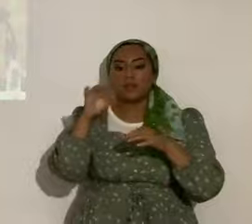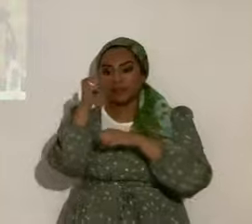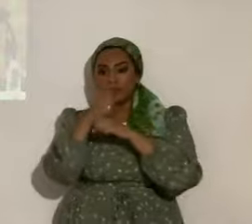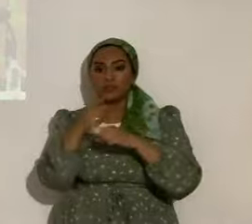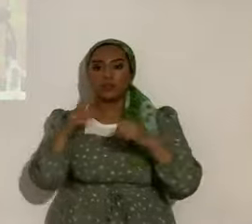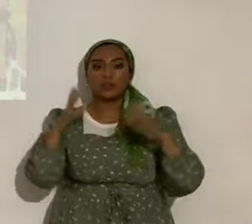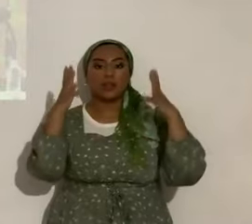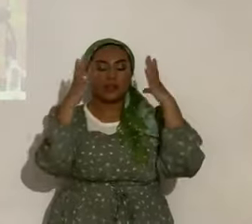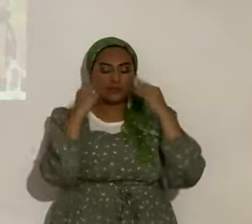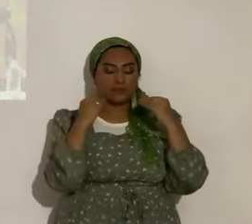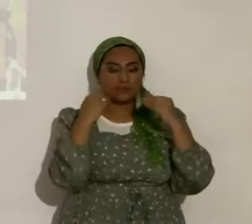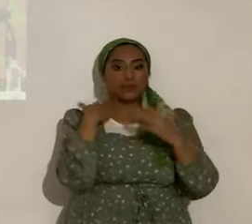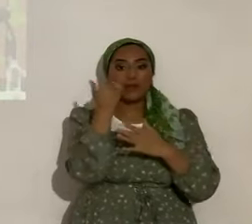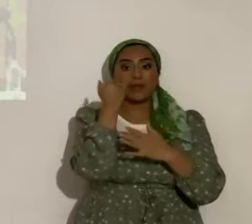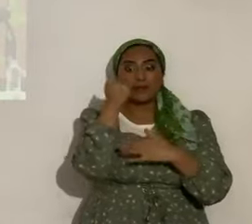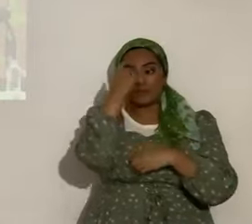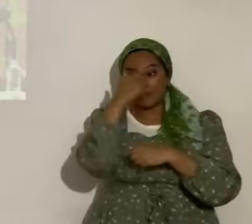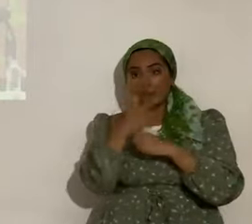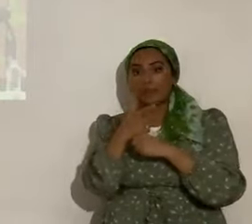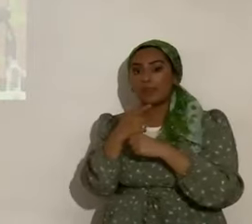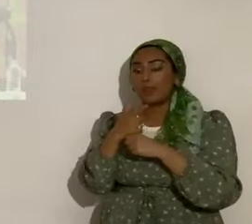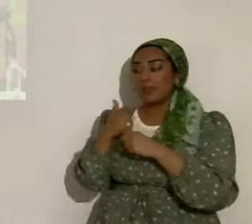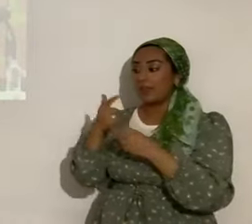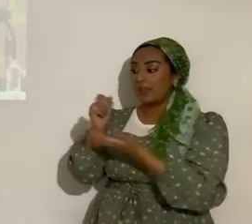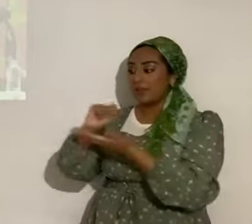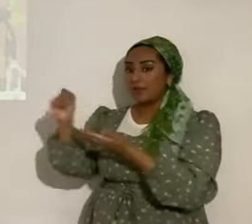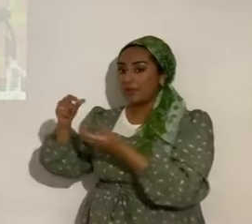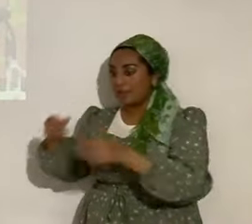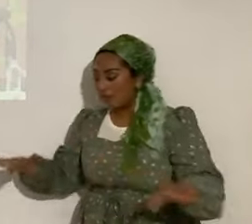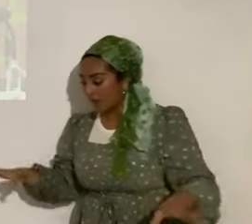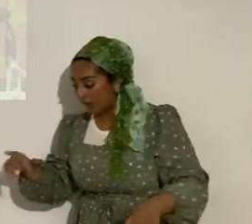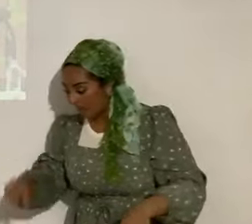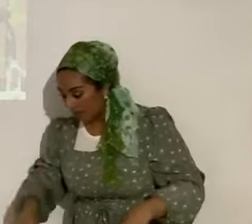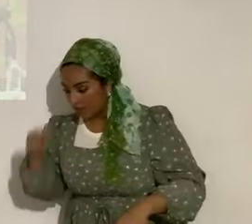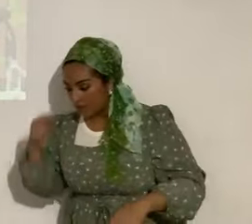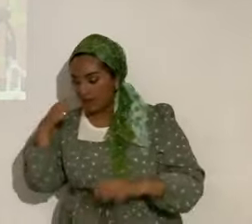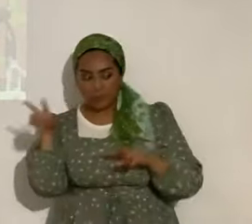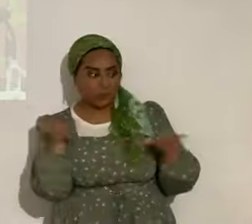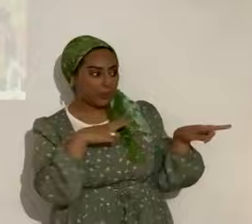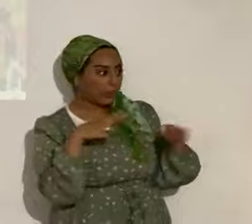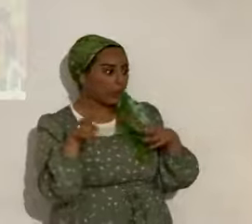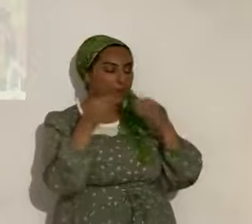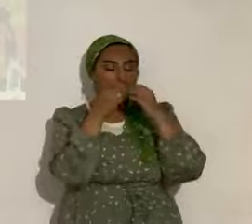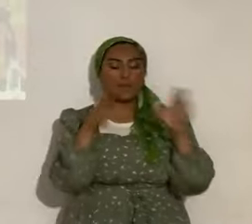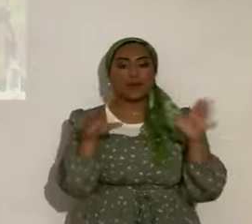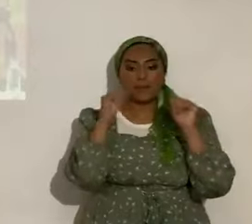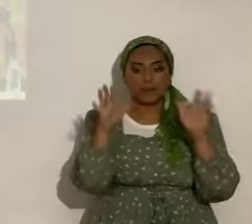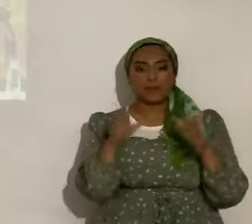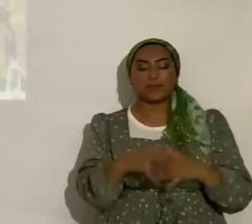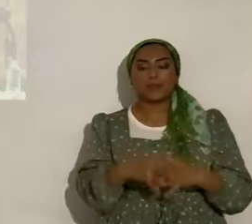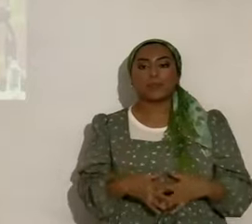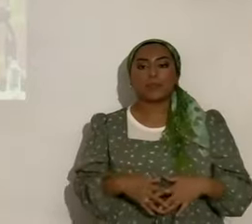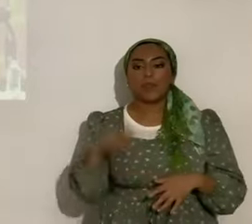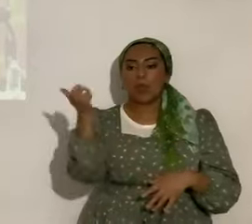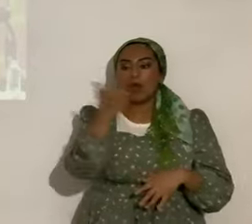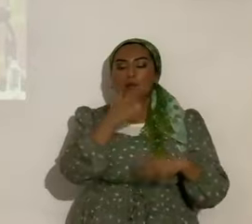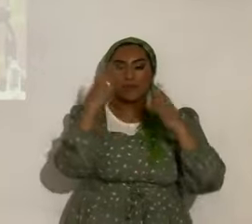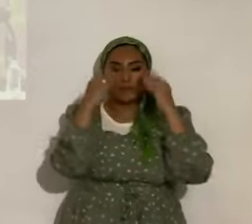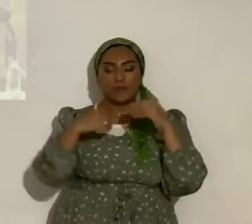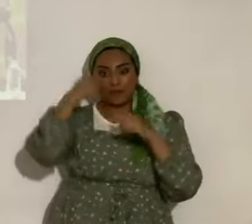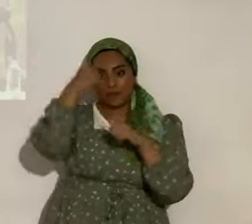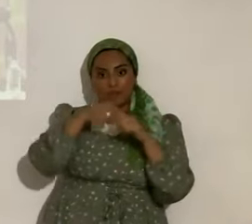distraes. Si el hermano se le cae su pluma ahorita y se agacha, te vas a distraer y te pierdes una bendición. Recuerda lo que